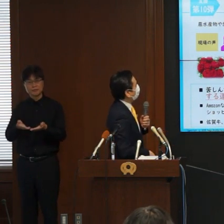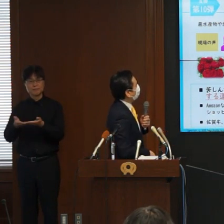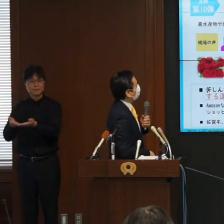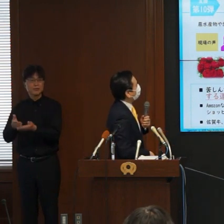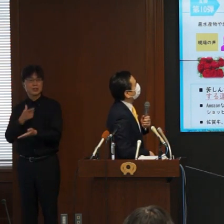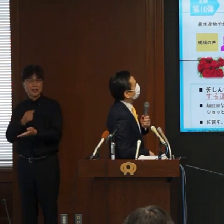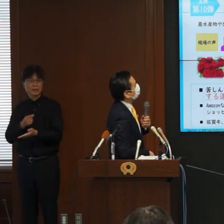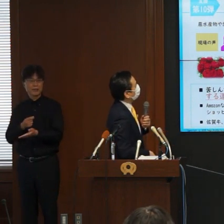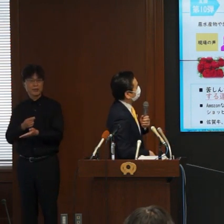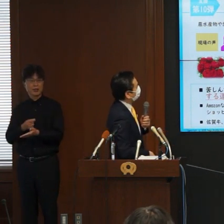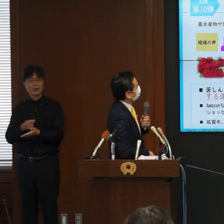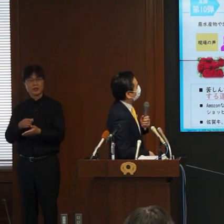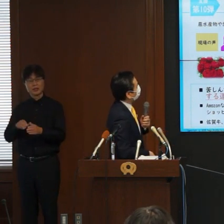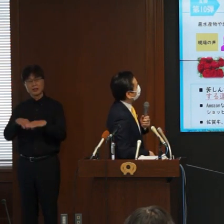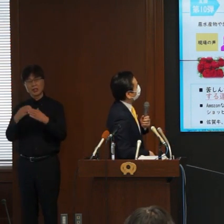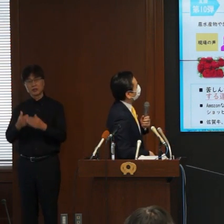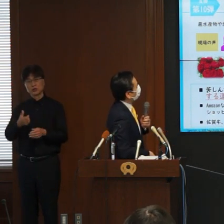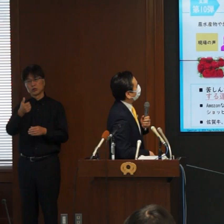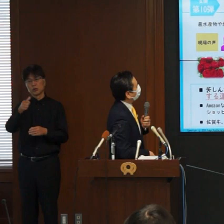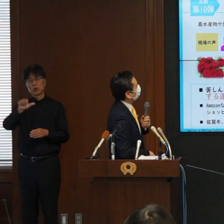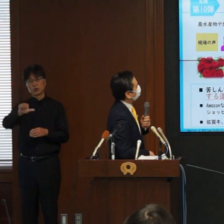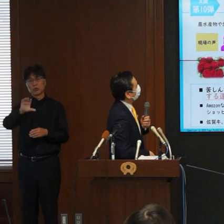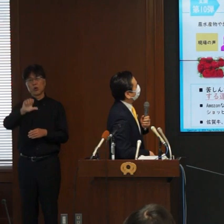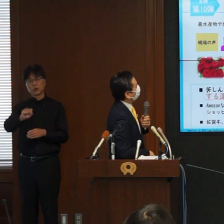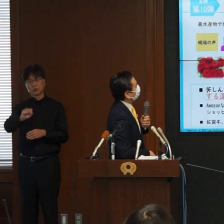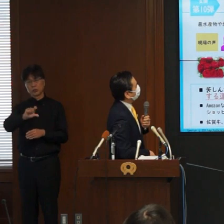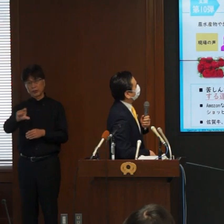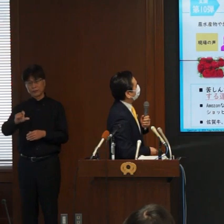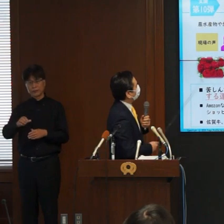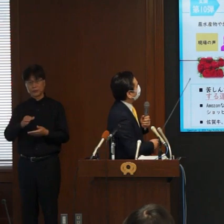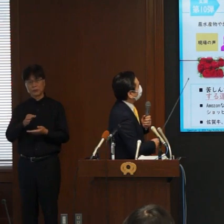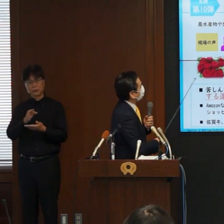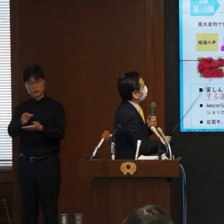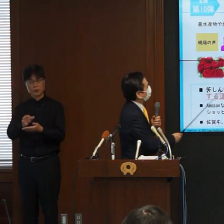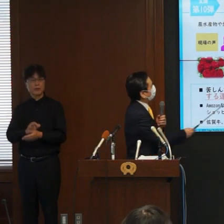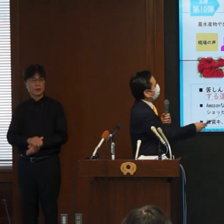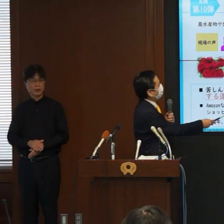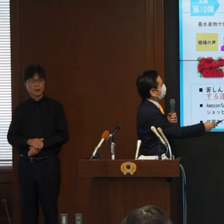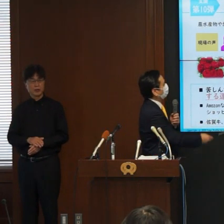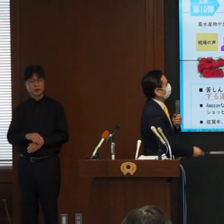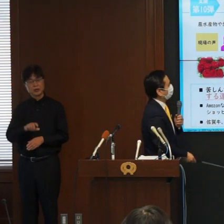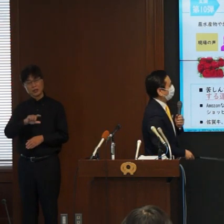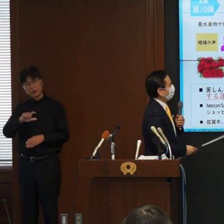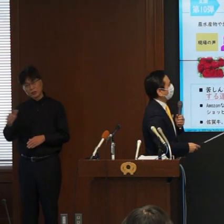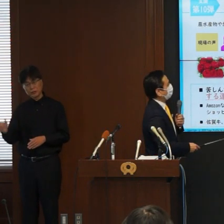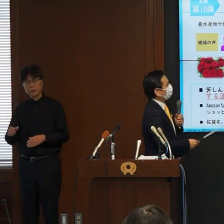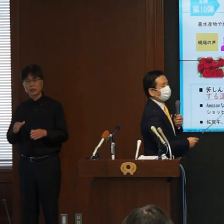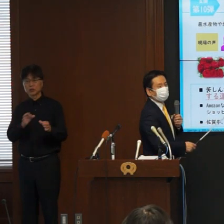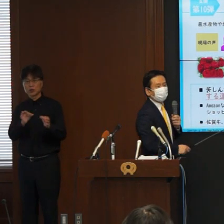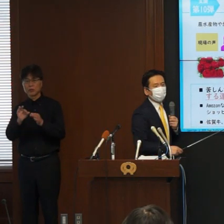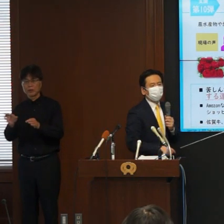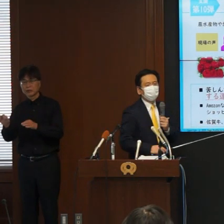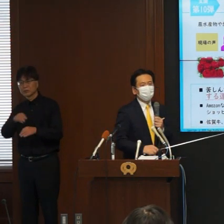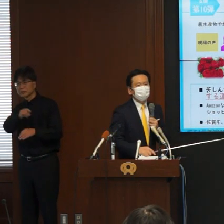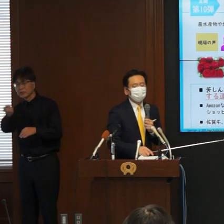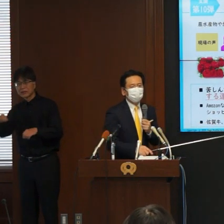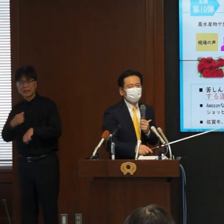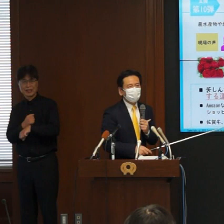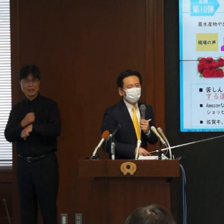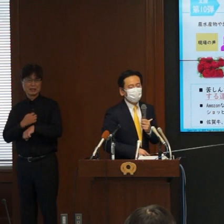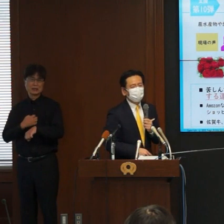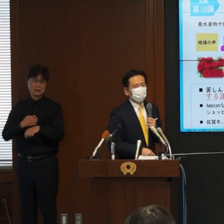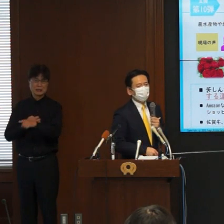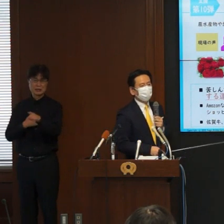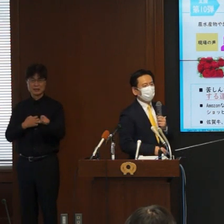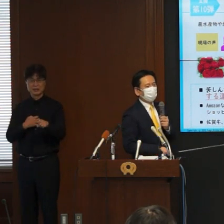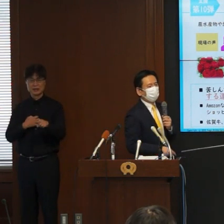として、約5億ということであります。今非常に各業界厳しい状況なので、あどってこの手、今ま